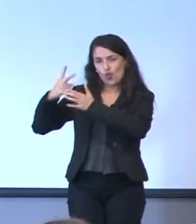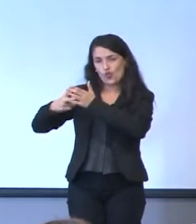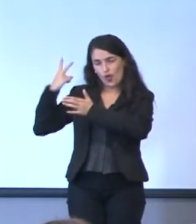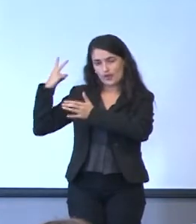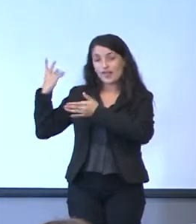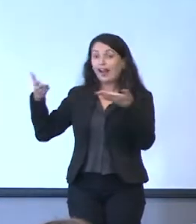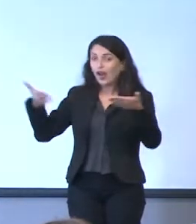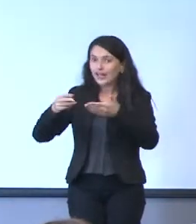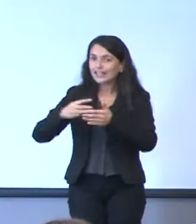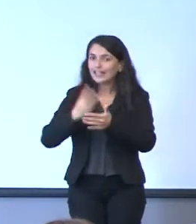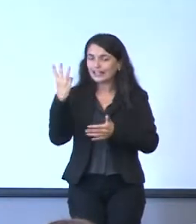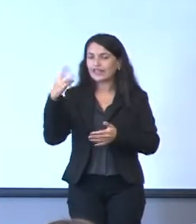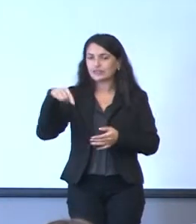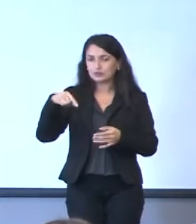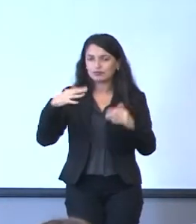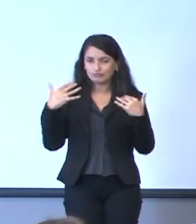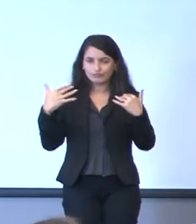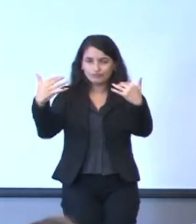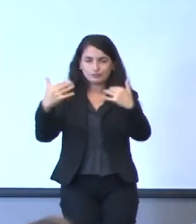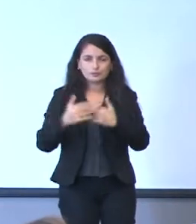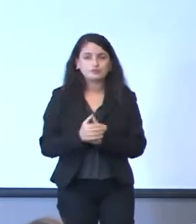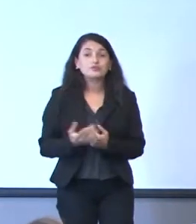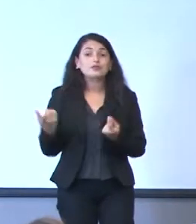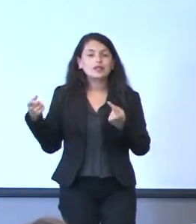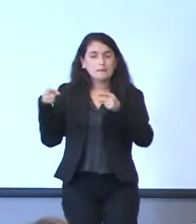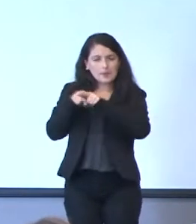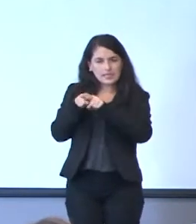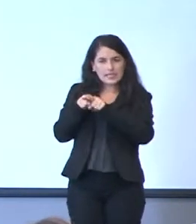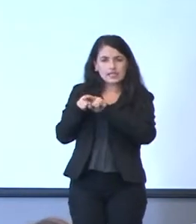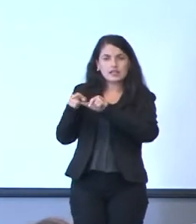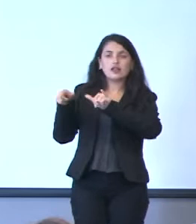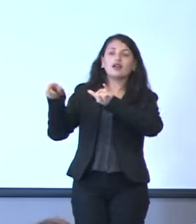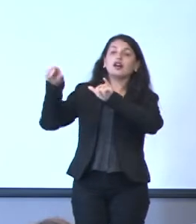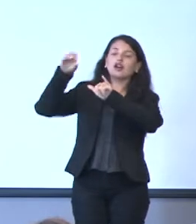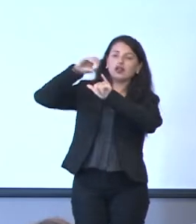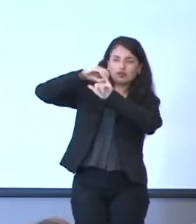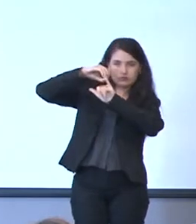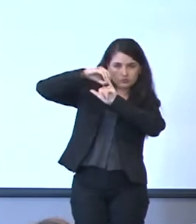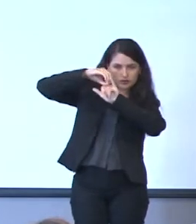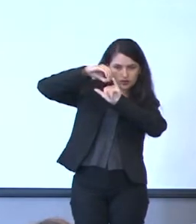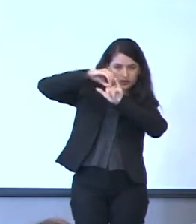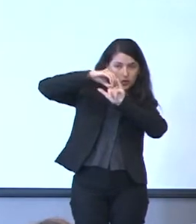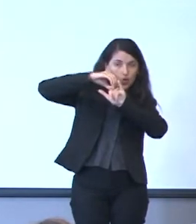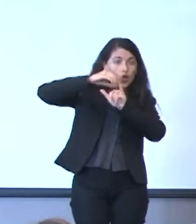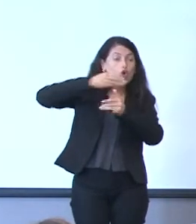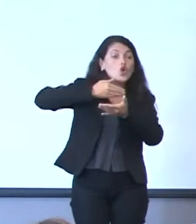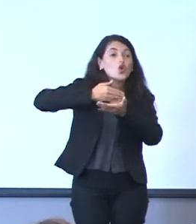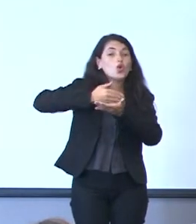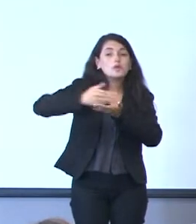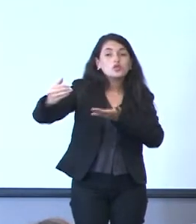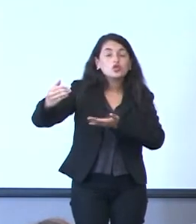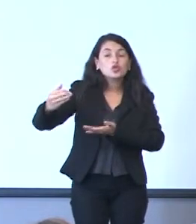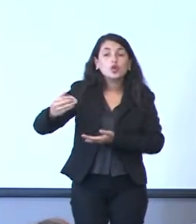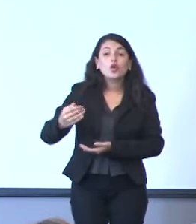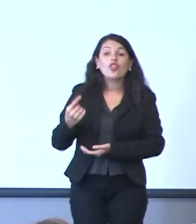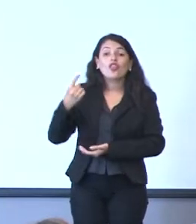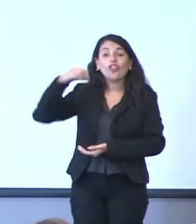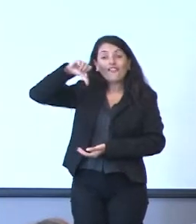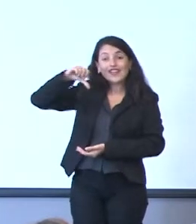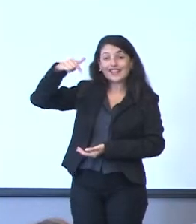encontros. A nossa parceria com a Fundação Volkswagen começou em 1997, então já temos aí 22